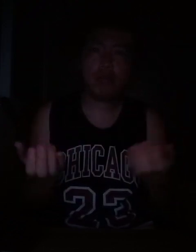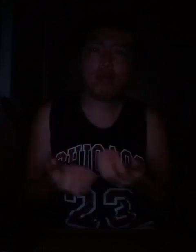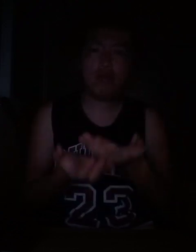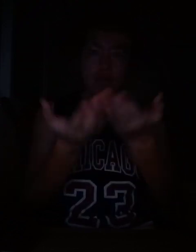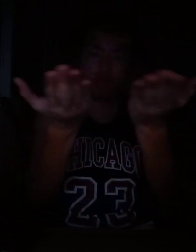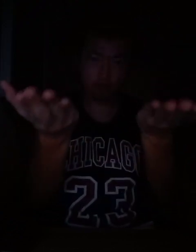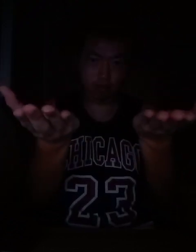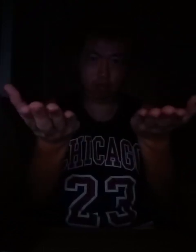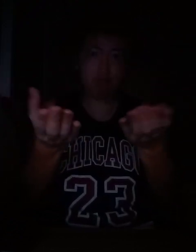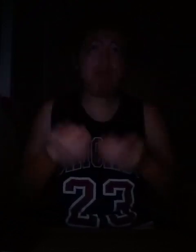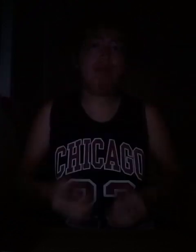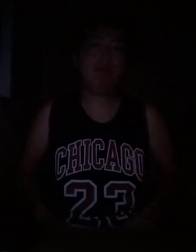기자입니다.